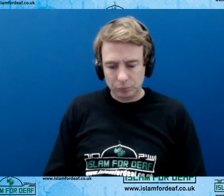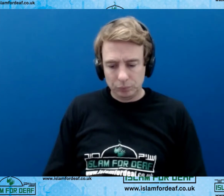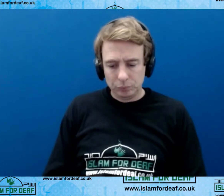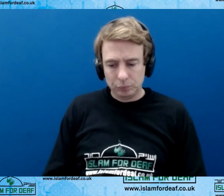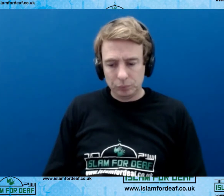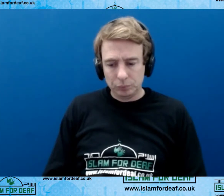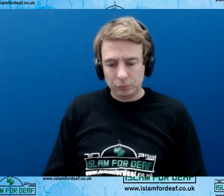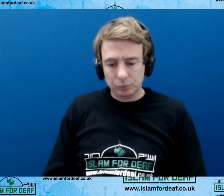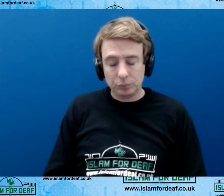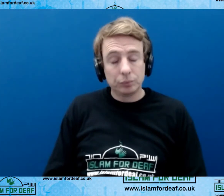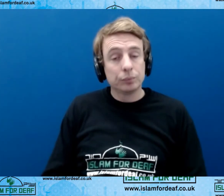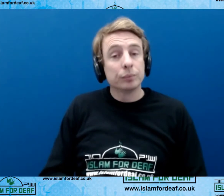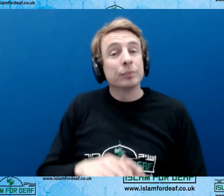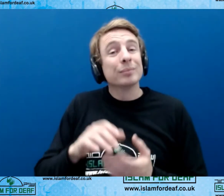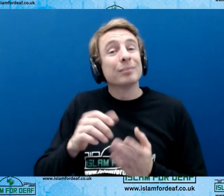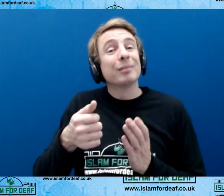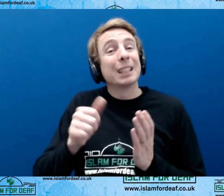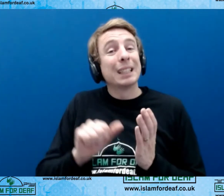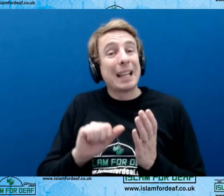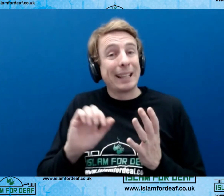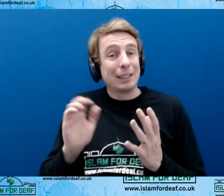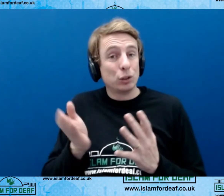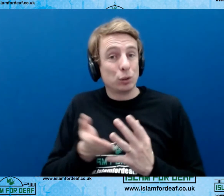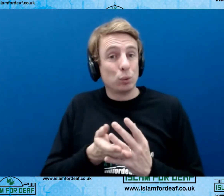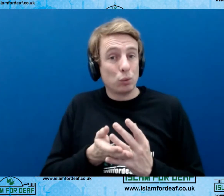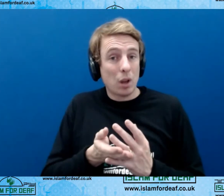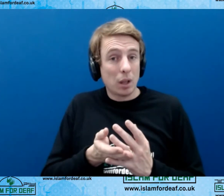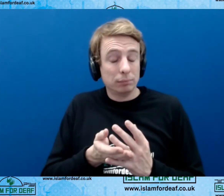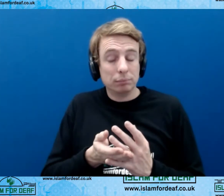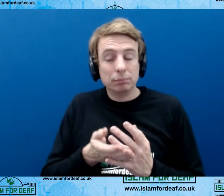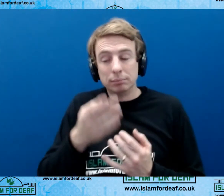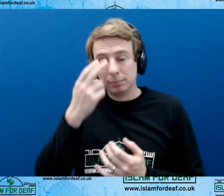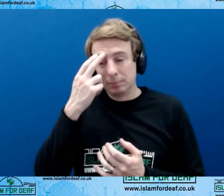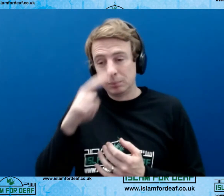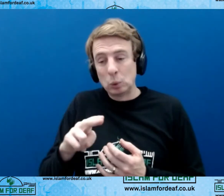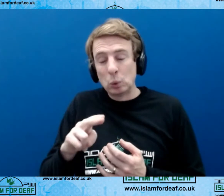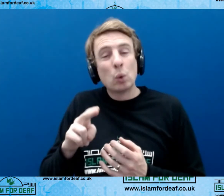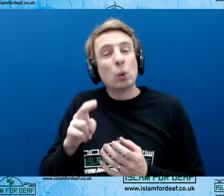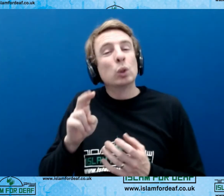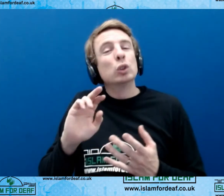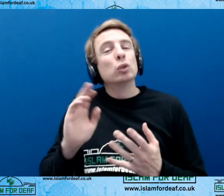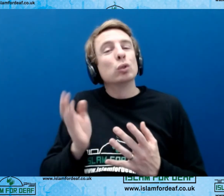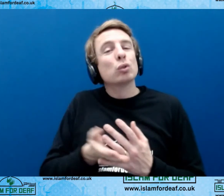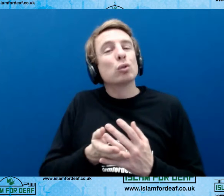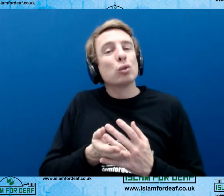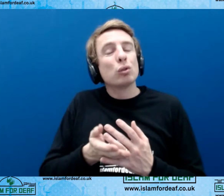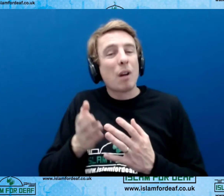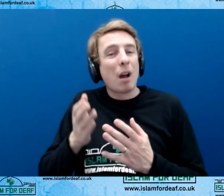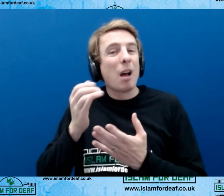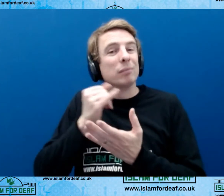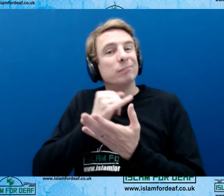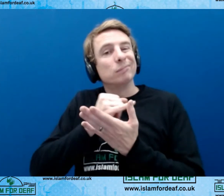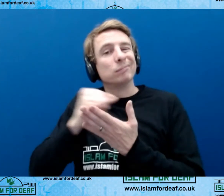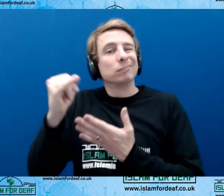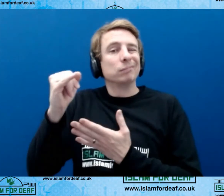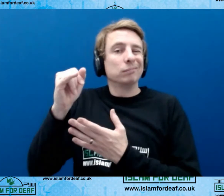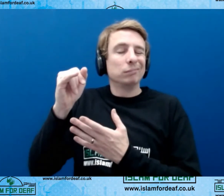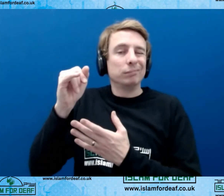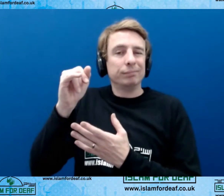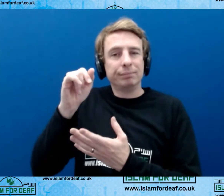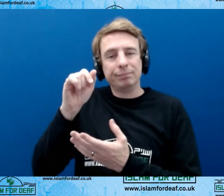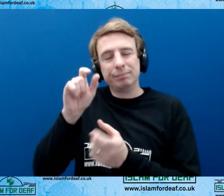it is named the chapter The Disbelievers. وتسمى سورة البراءة من